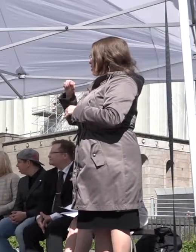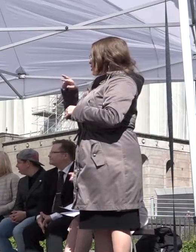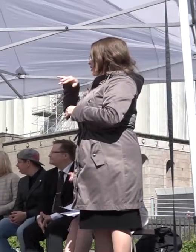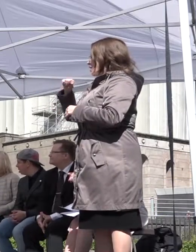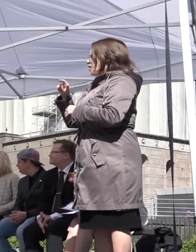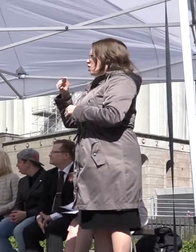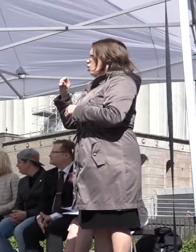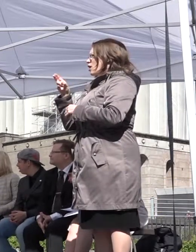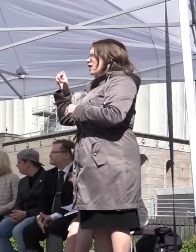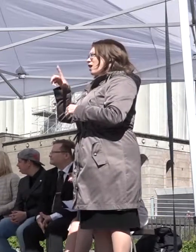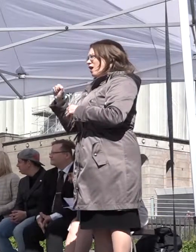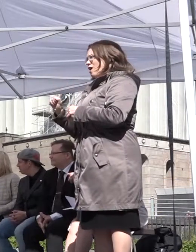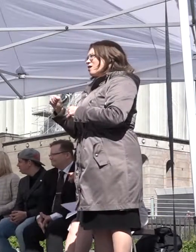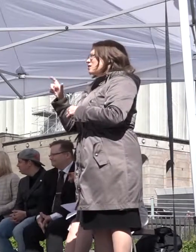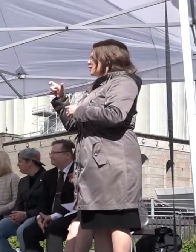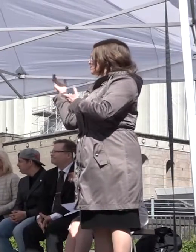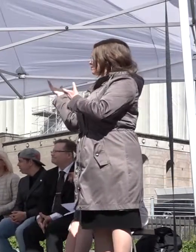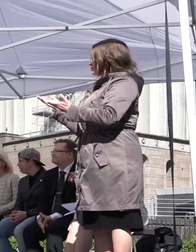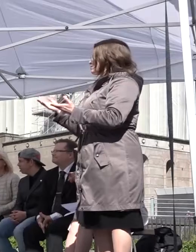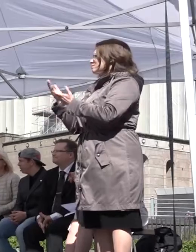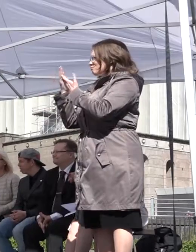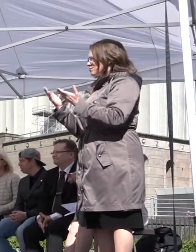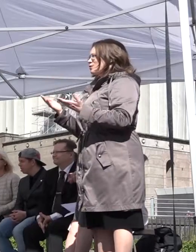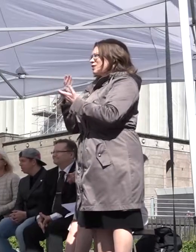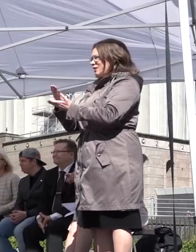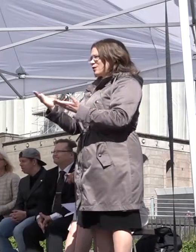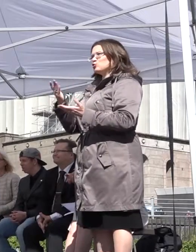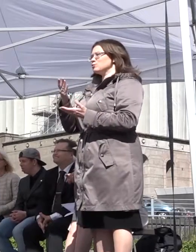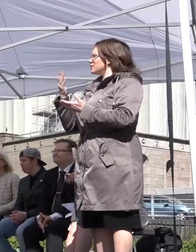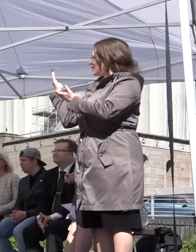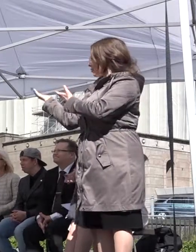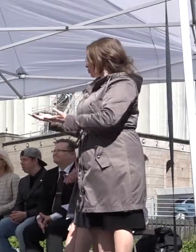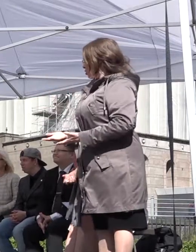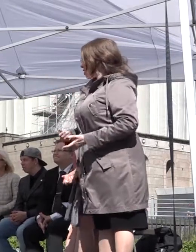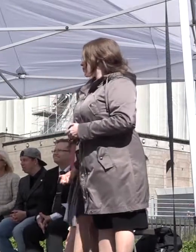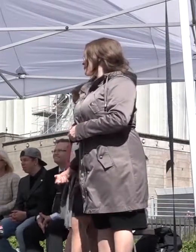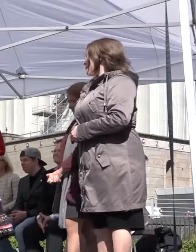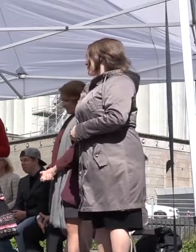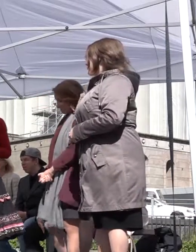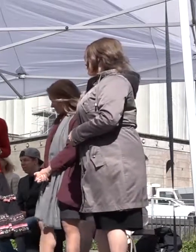joka tulee esittämään arvovaltaisen tervehdyksensä. Tervetuloa, Marja.